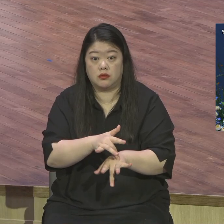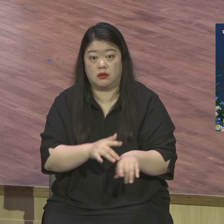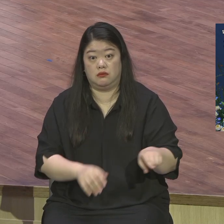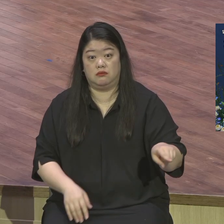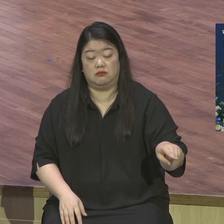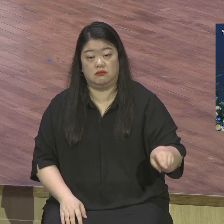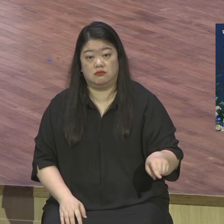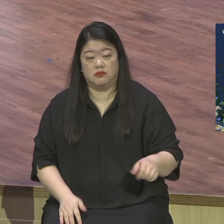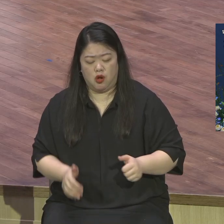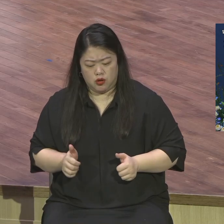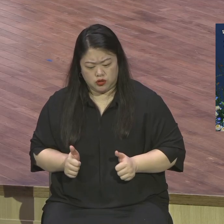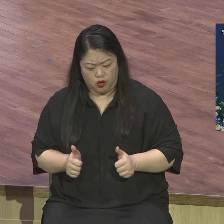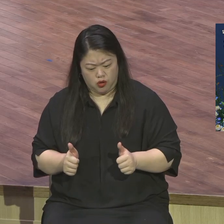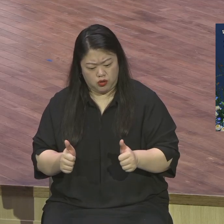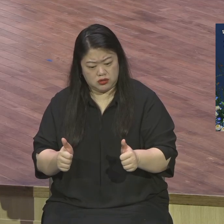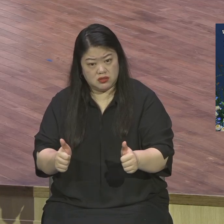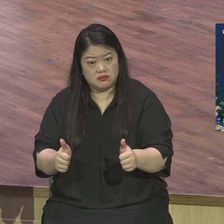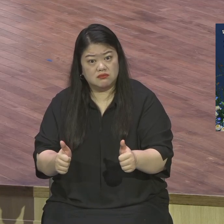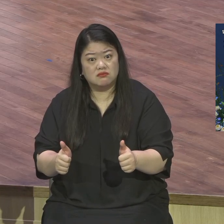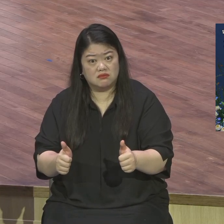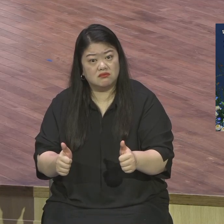거인은 거인인데